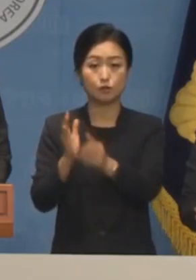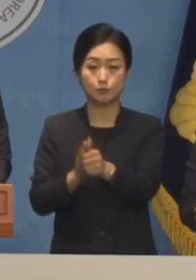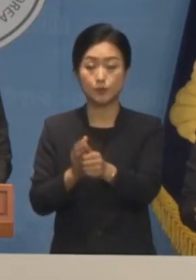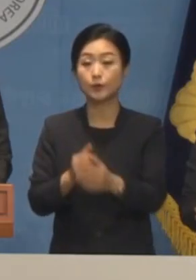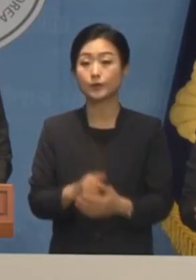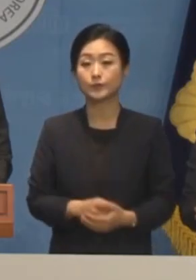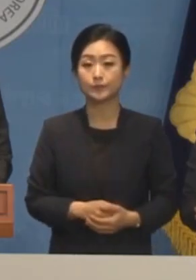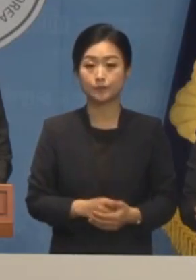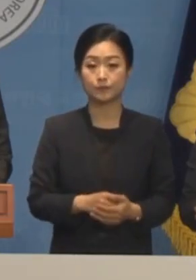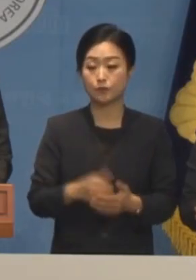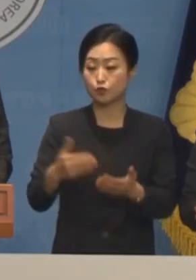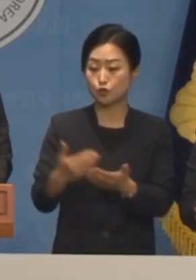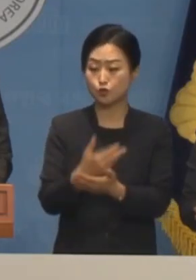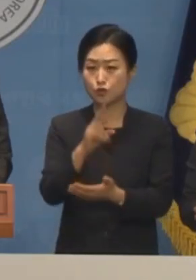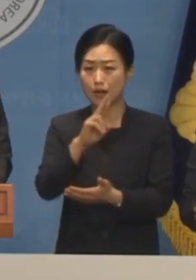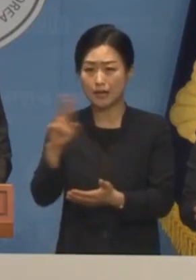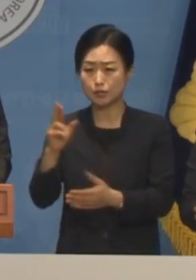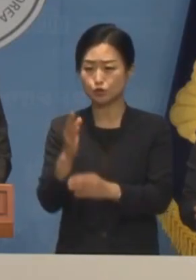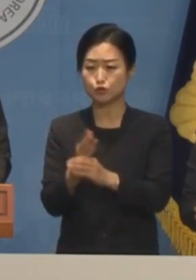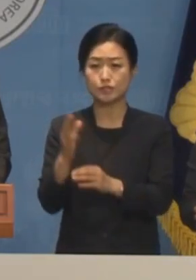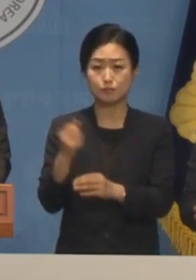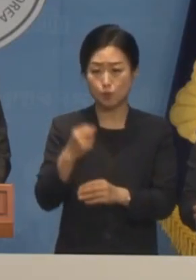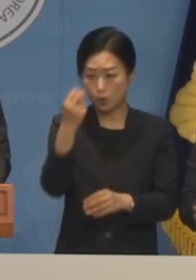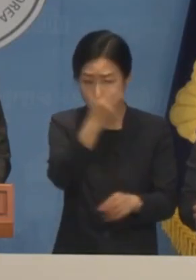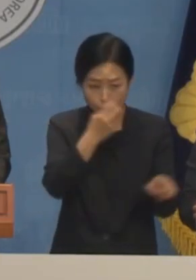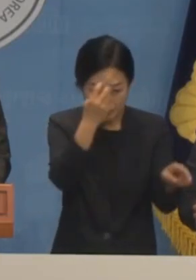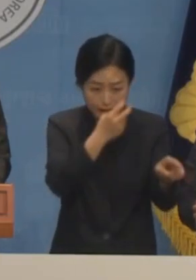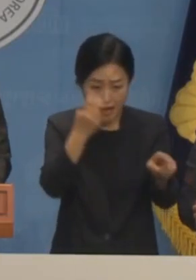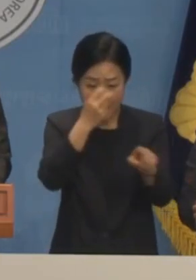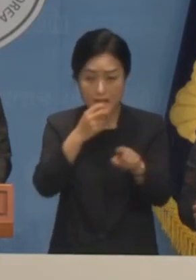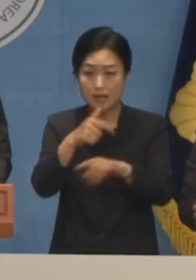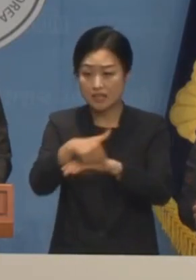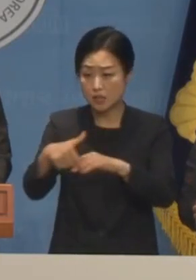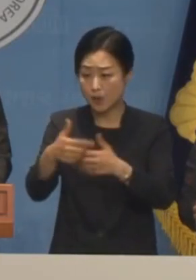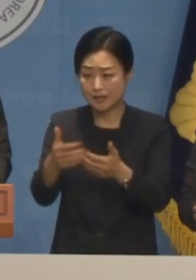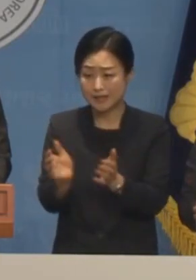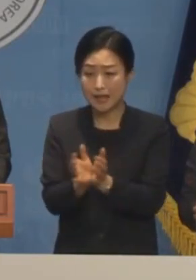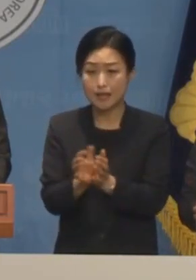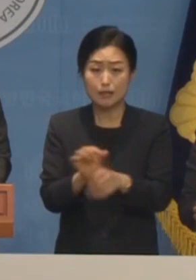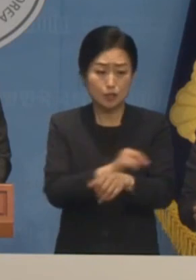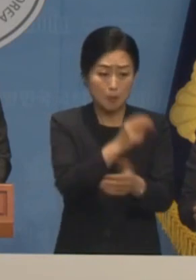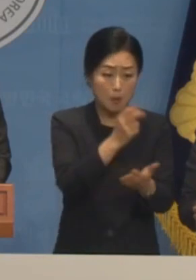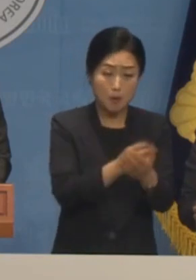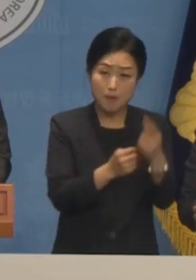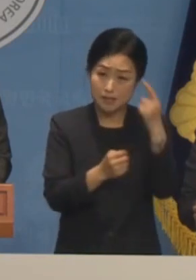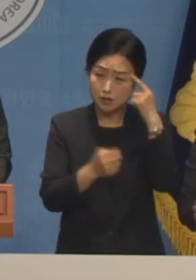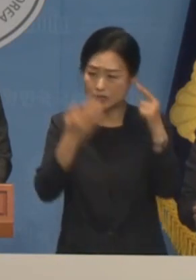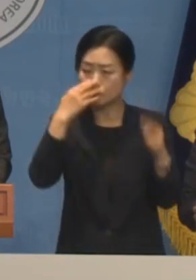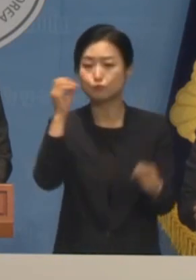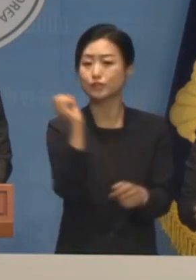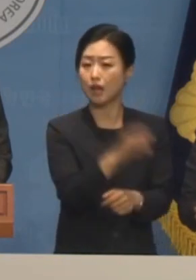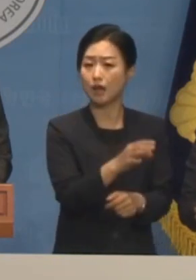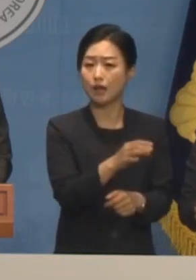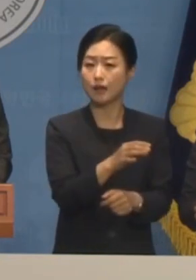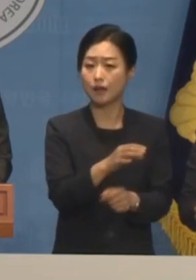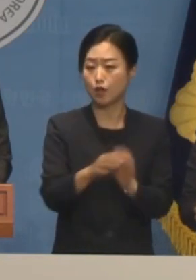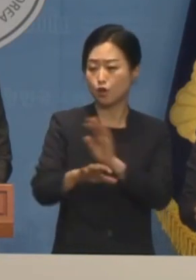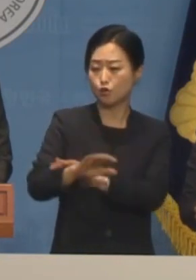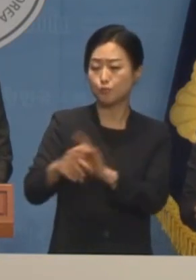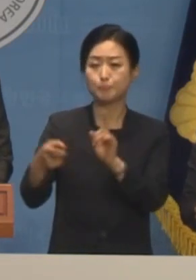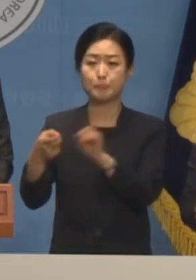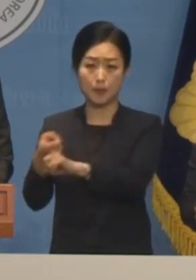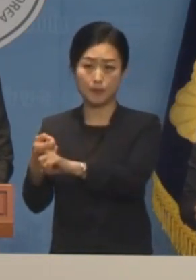유라이트 인사들이 주도하는 조사가 조사 계획단은 특별법의 정신을 무시하고 적이며